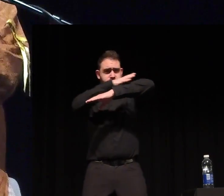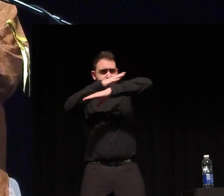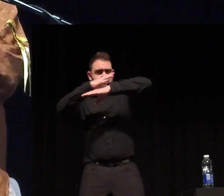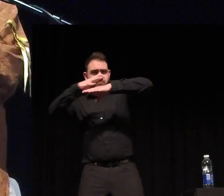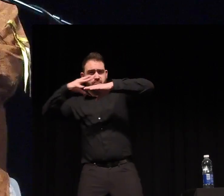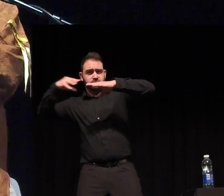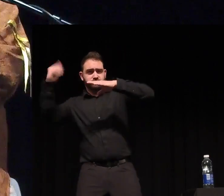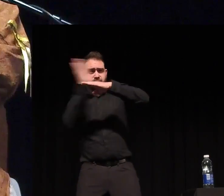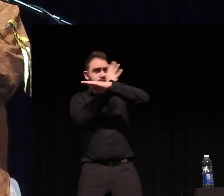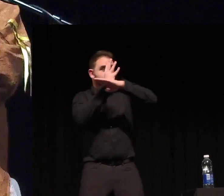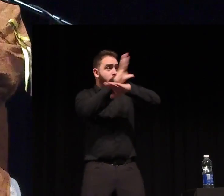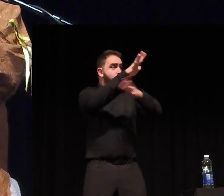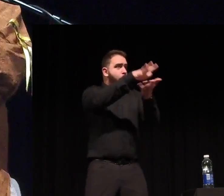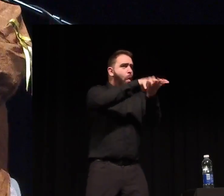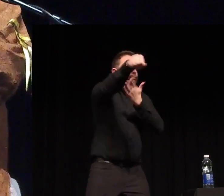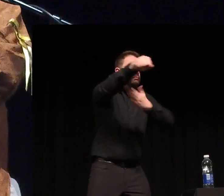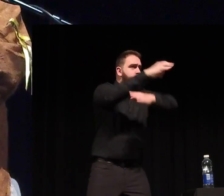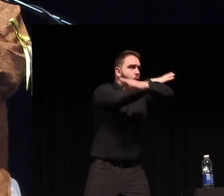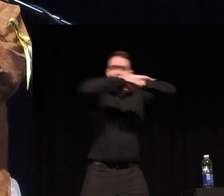crêpe.